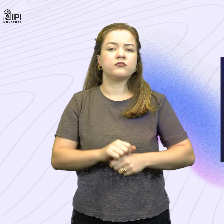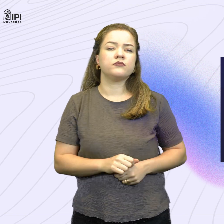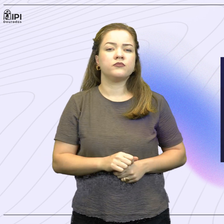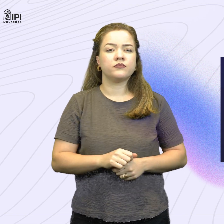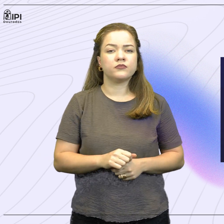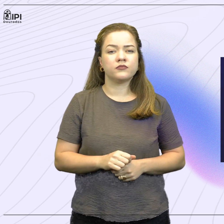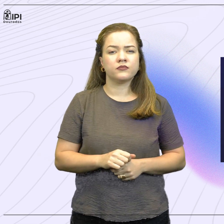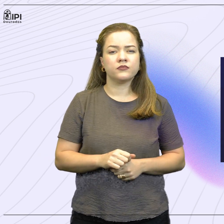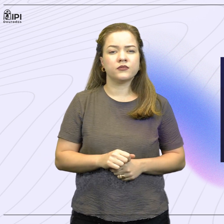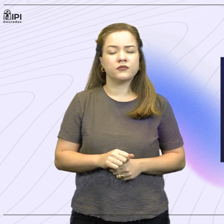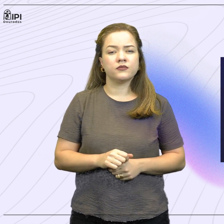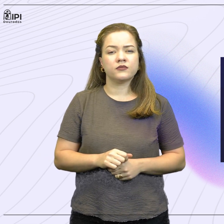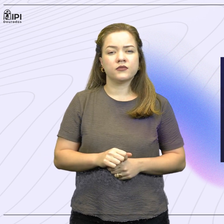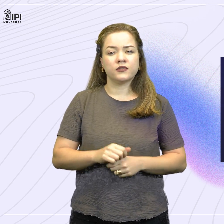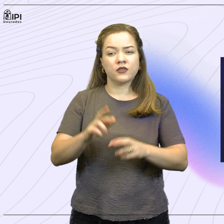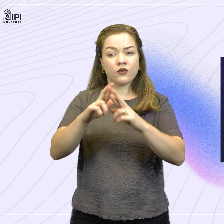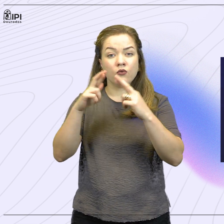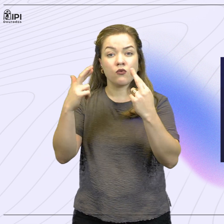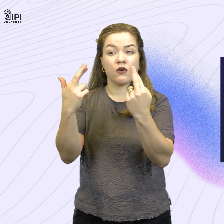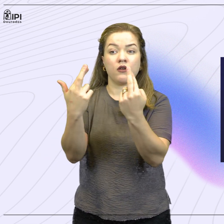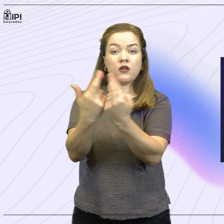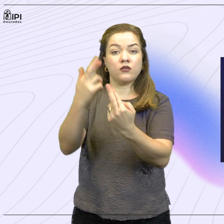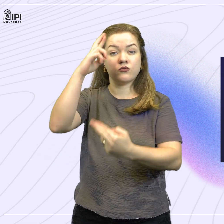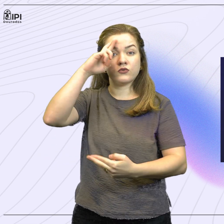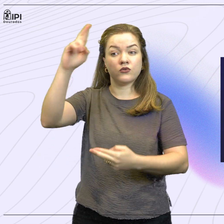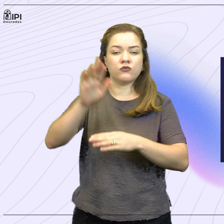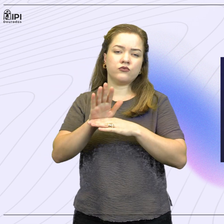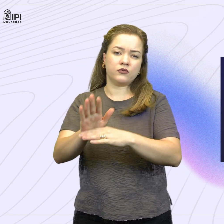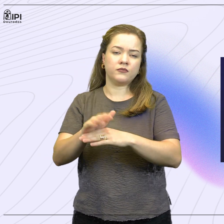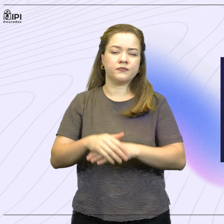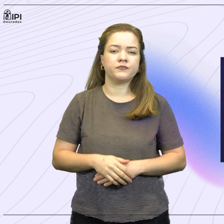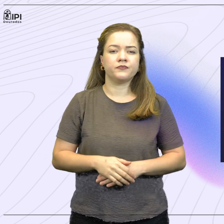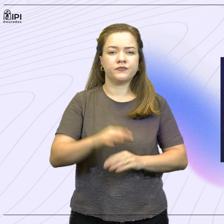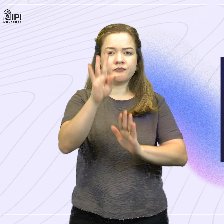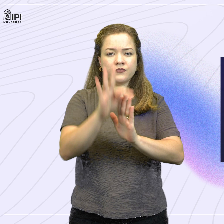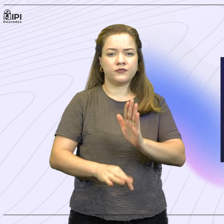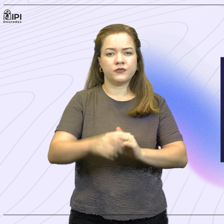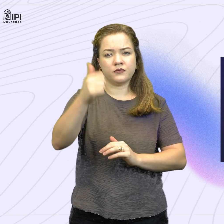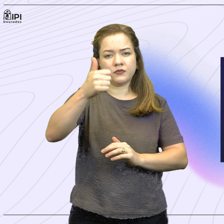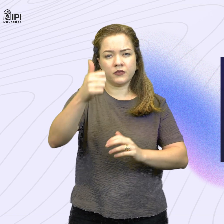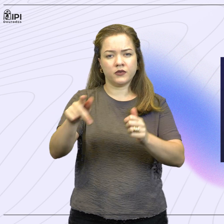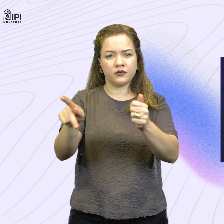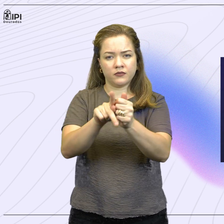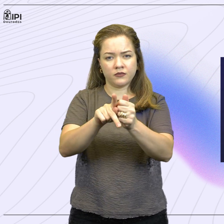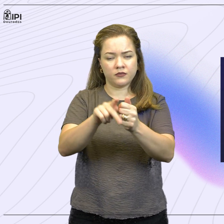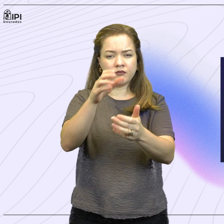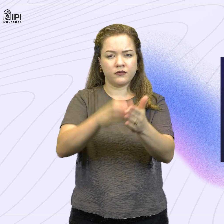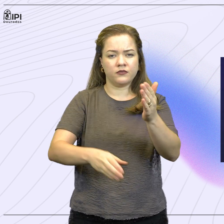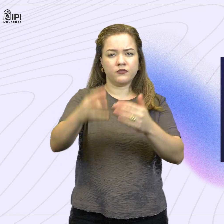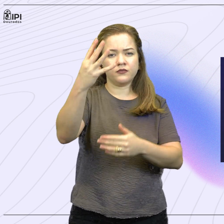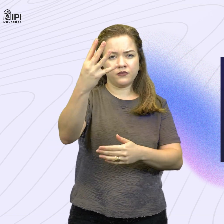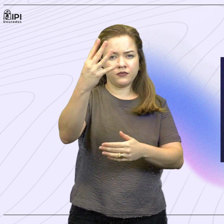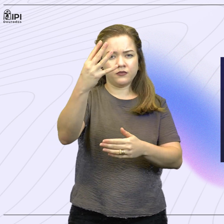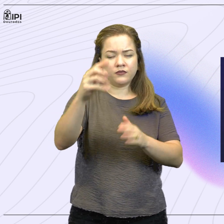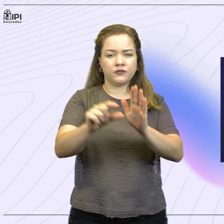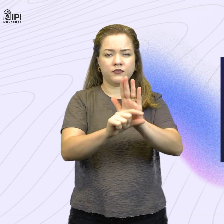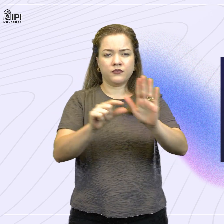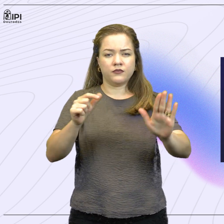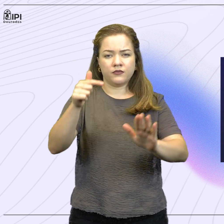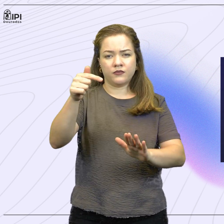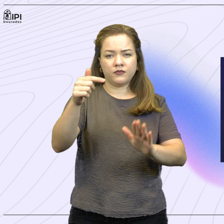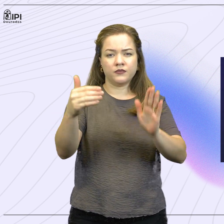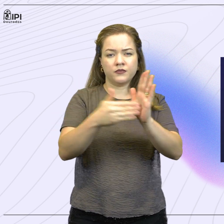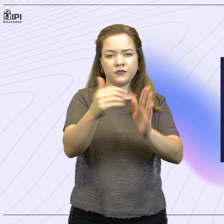que venha engrandecer o reino do Senhor. É um texto em 1 Pedro, capítulo 4, do verso 7